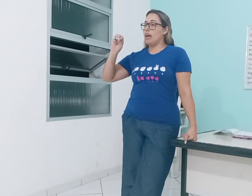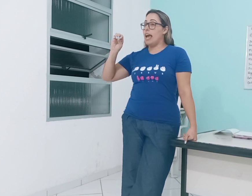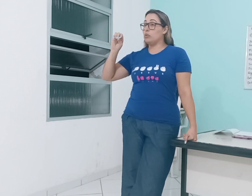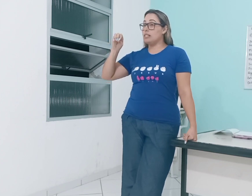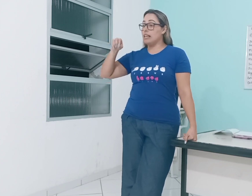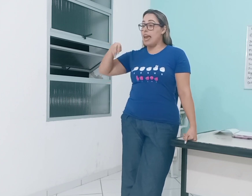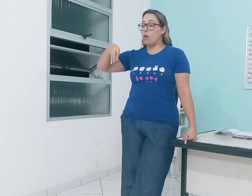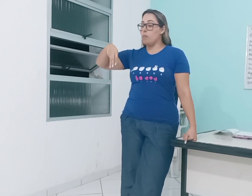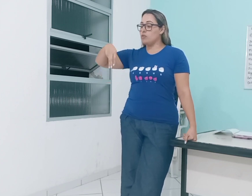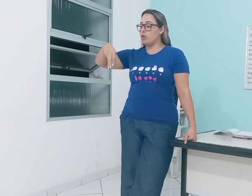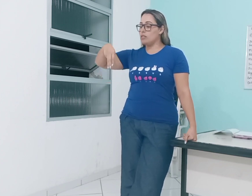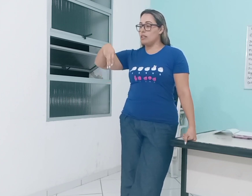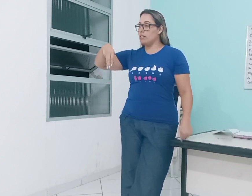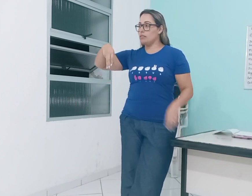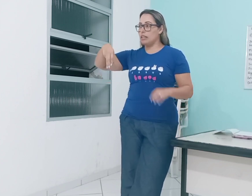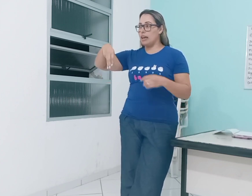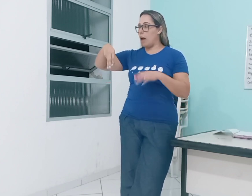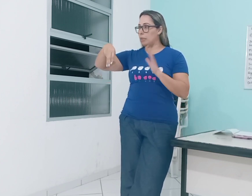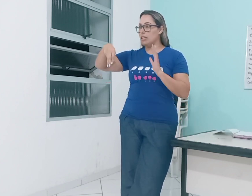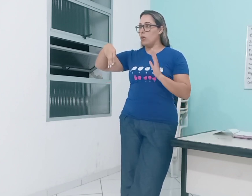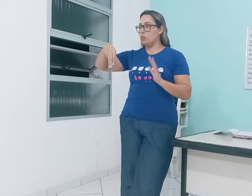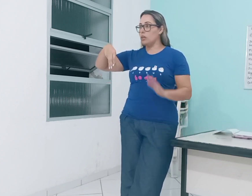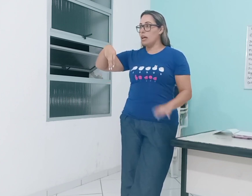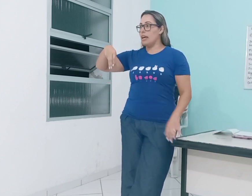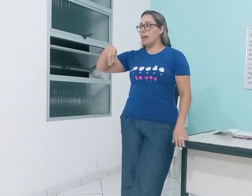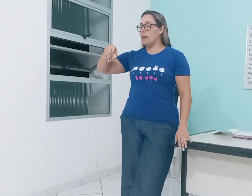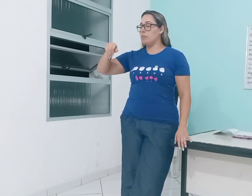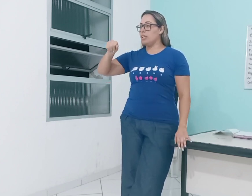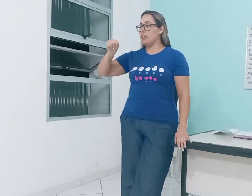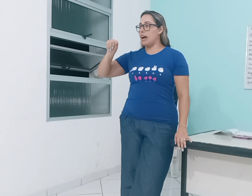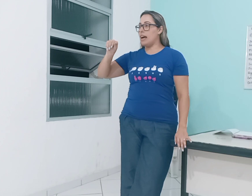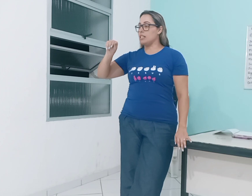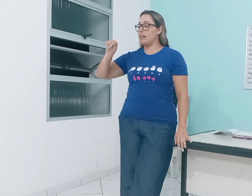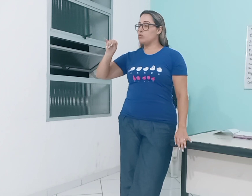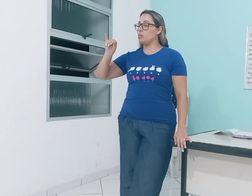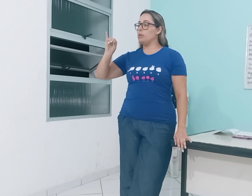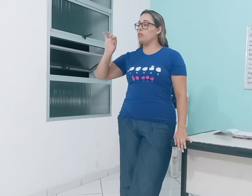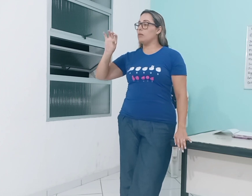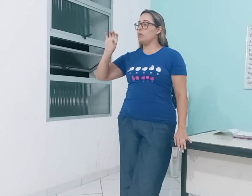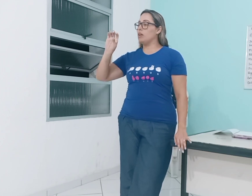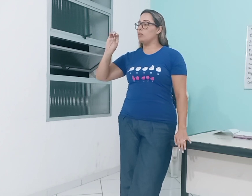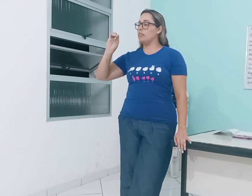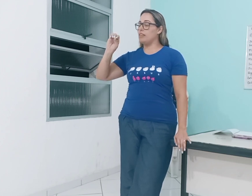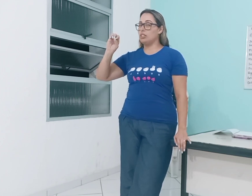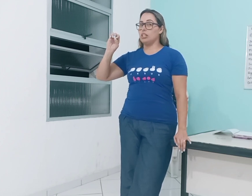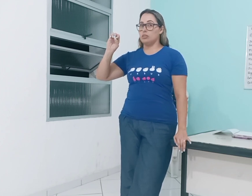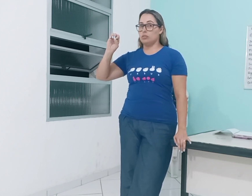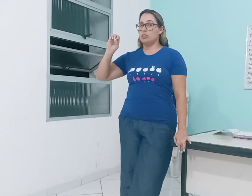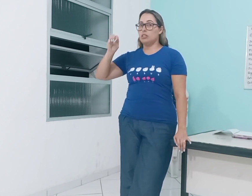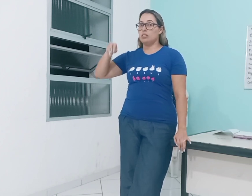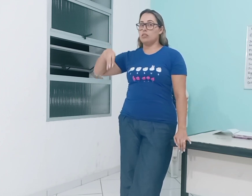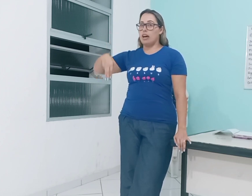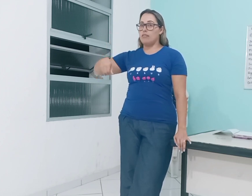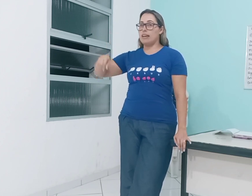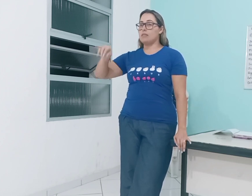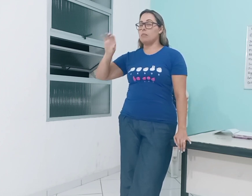tudo assim, é como se fosse, né, rapidão. M, A, você vai subindo a mão e fechando. Aí faz